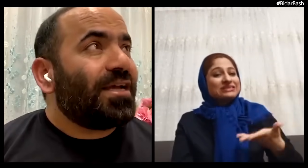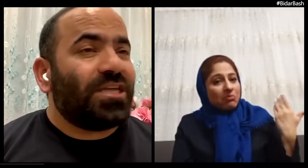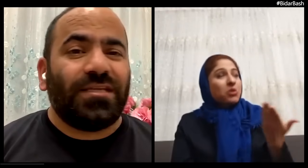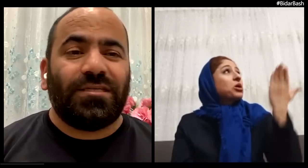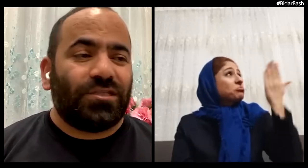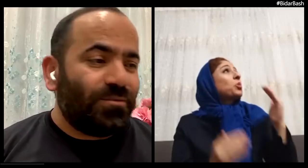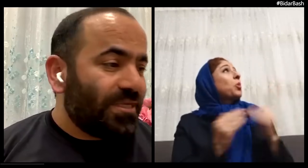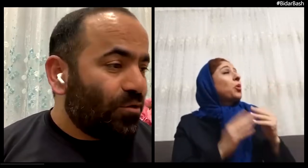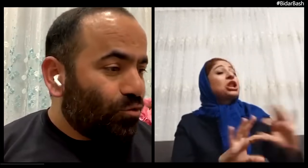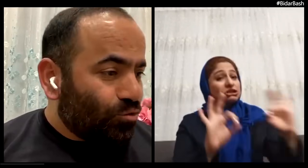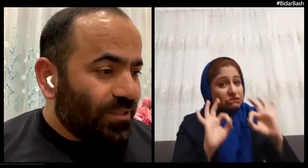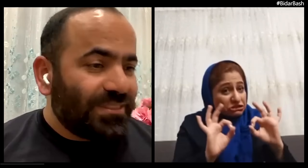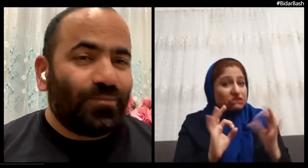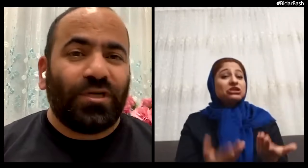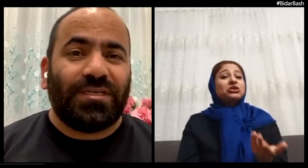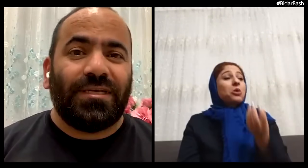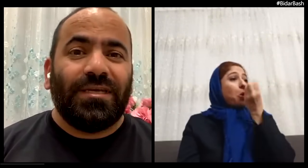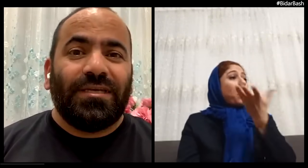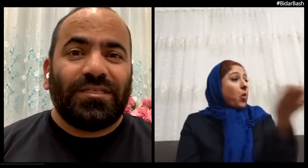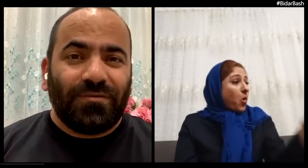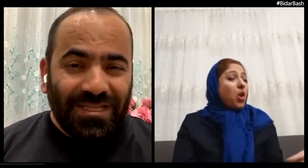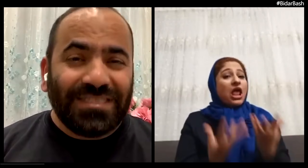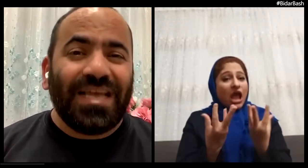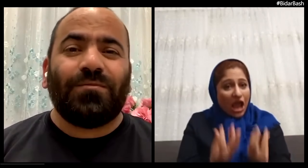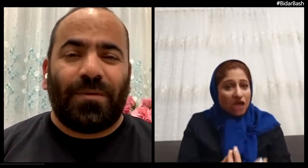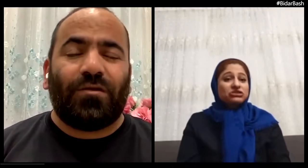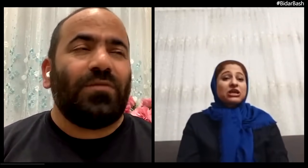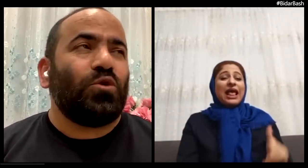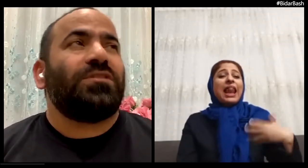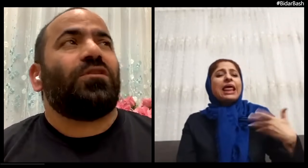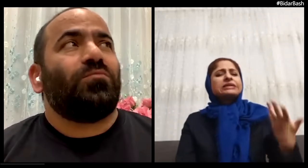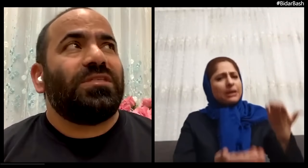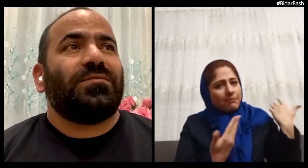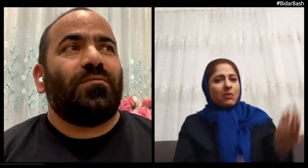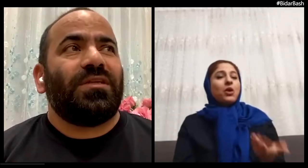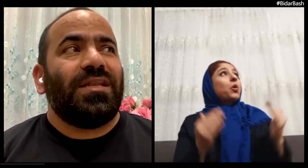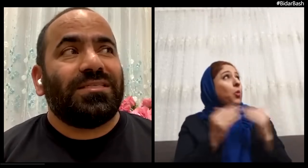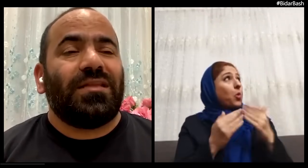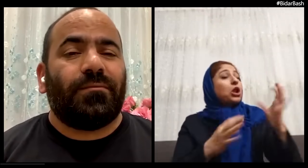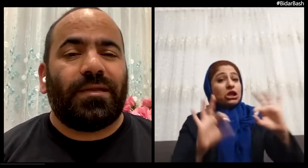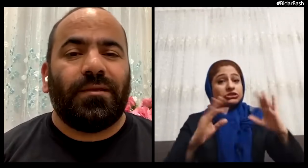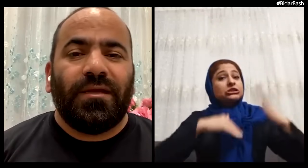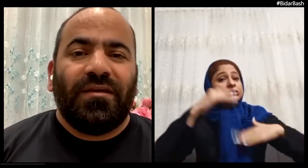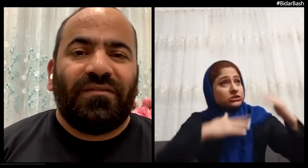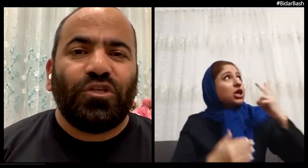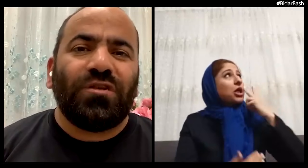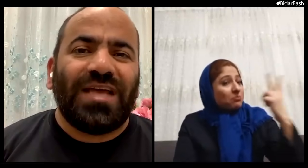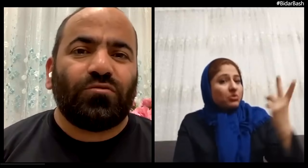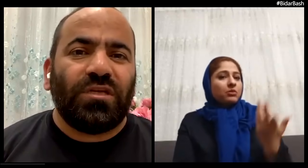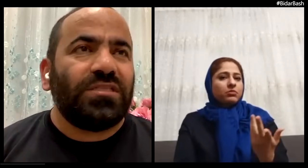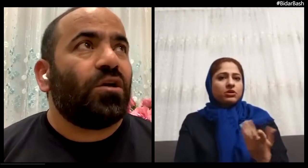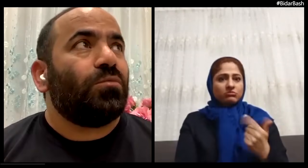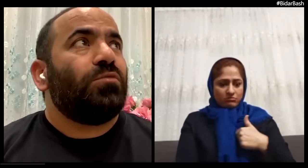نمای قشنگی، چه مثلا گلدونای زیبایی، چه لذت ببره. آدم جوری ساختمون زیبا میده لذت میبره، ولی